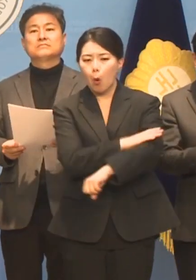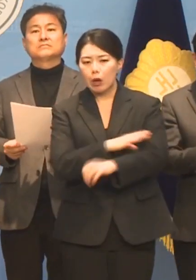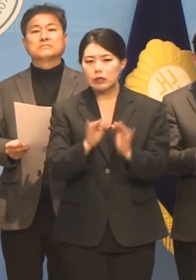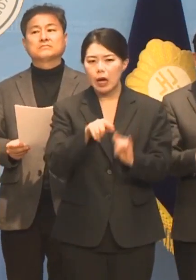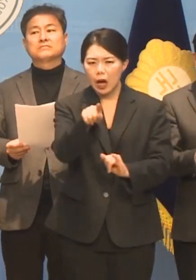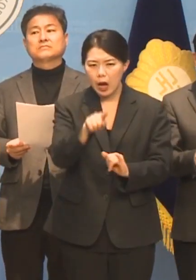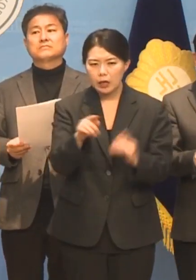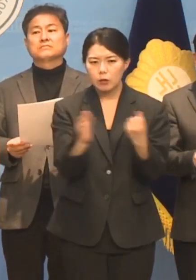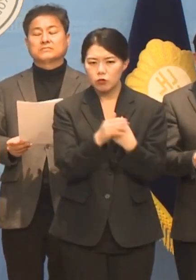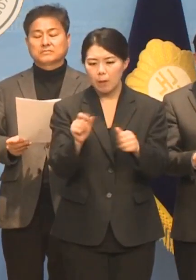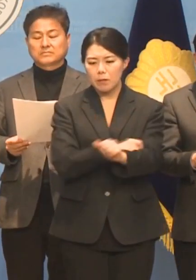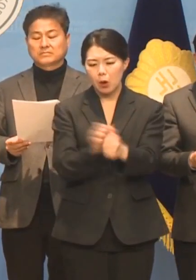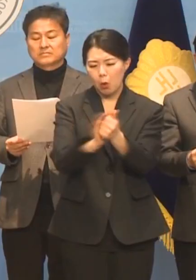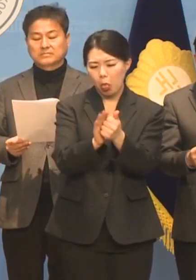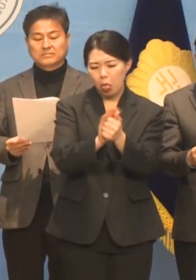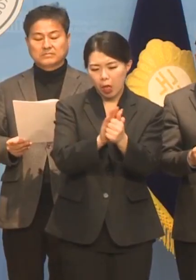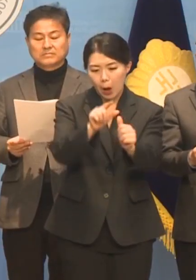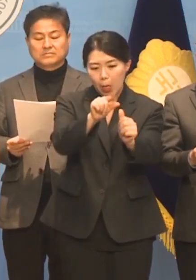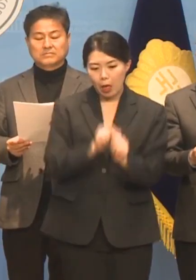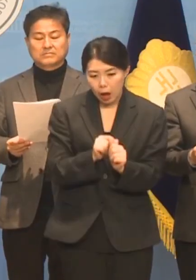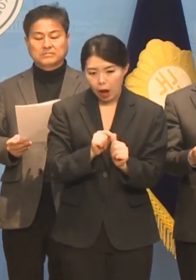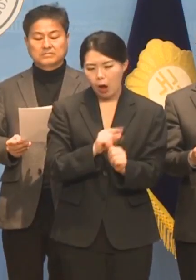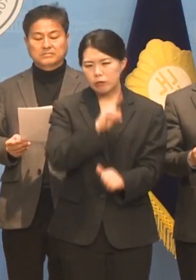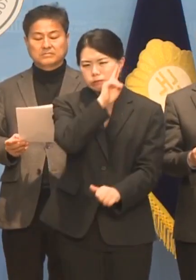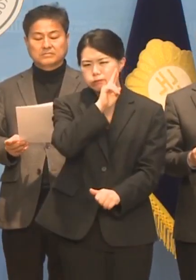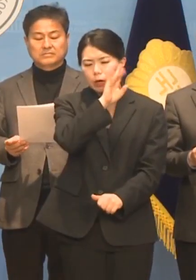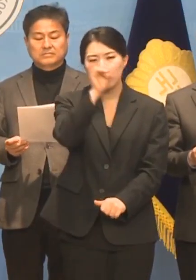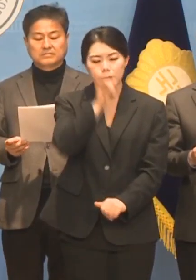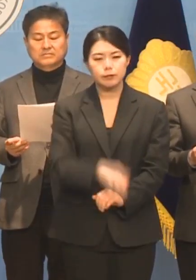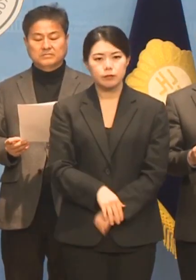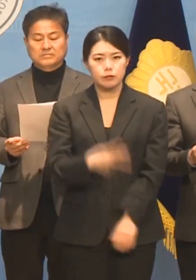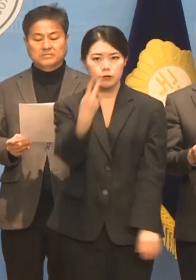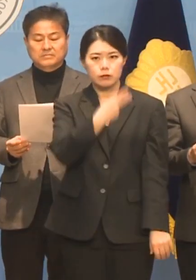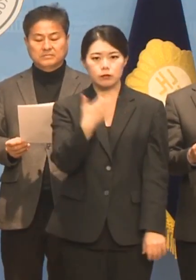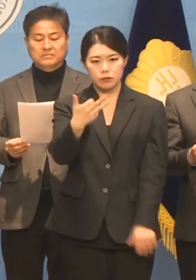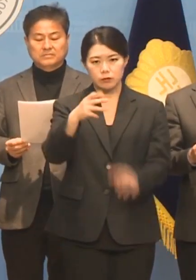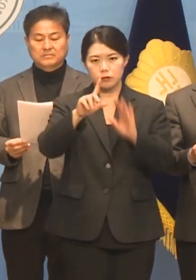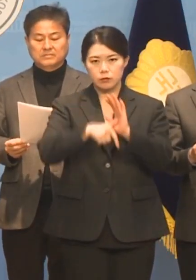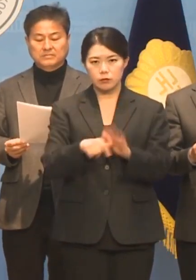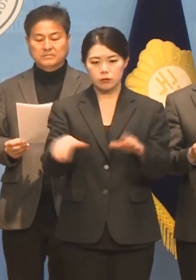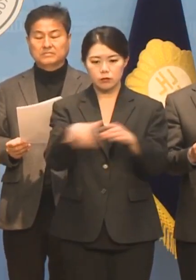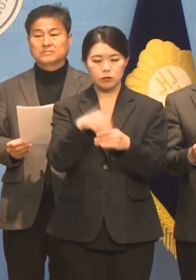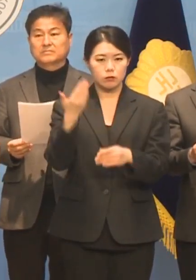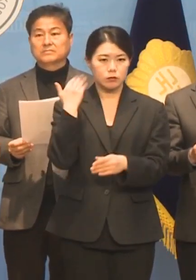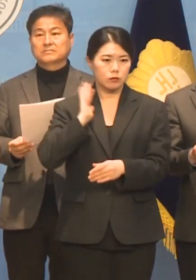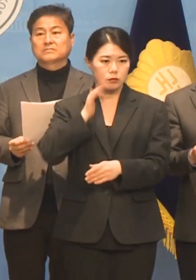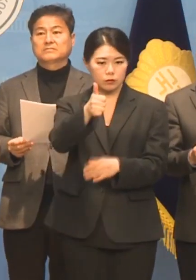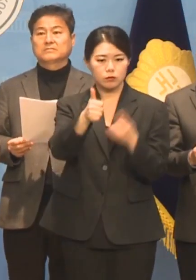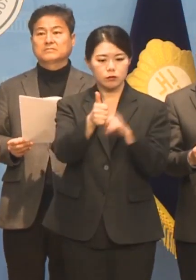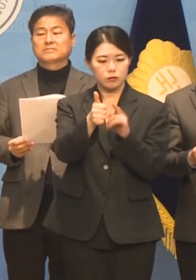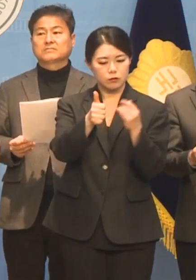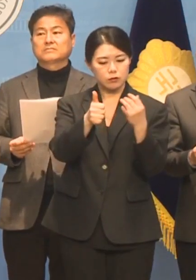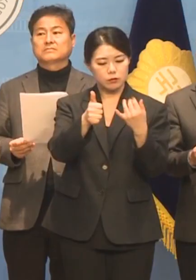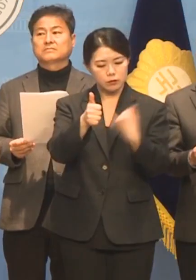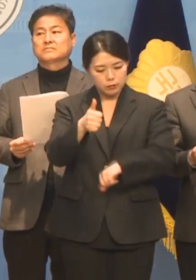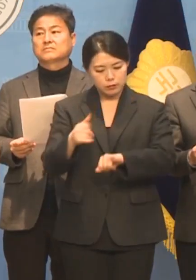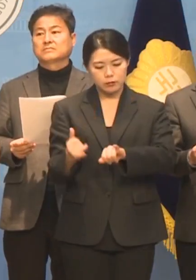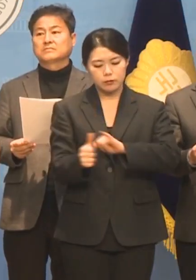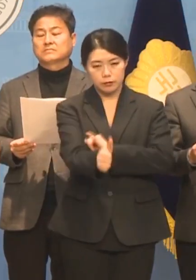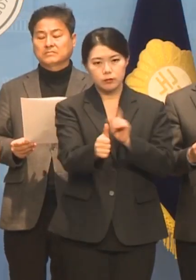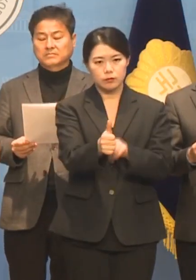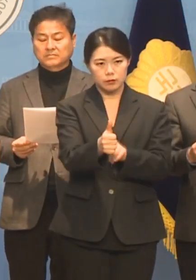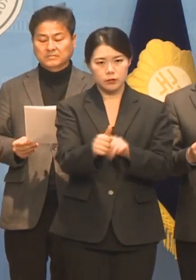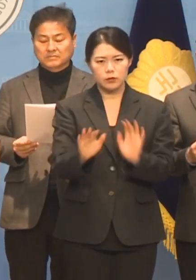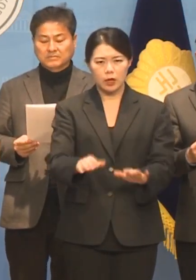주고 채용한 것이라는 의심을 사기에 충분합니다. 2018년 문재인 전 대통령의 사위 서 씨가 타이